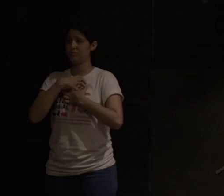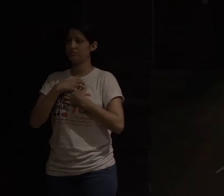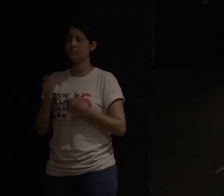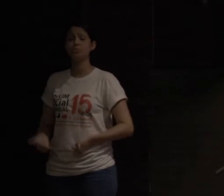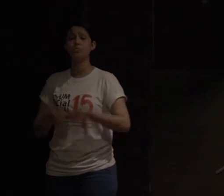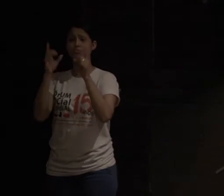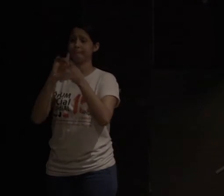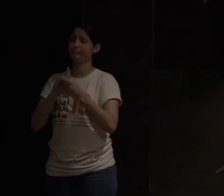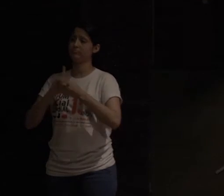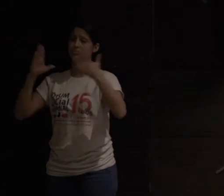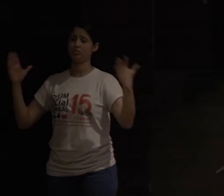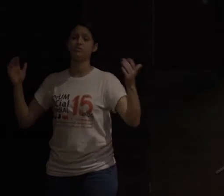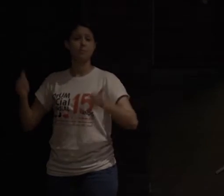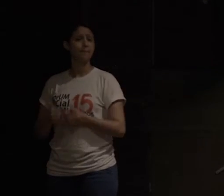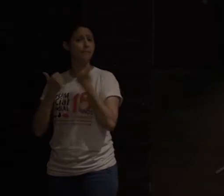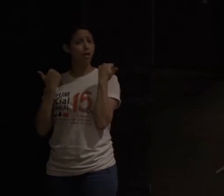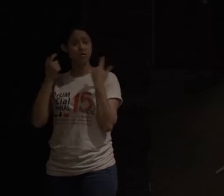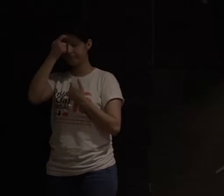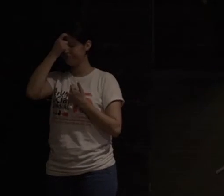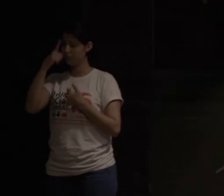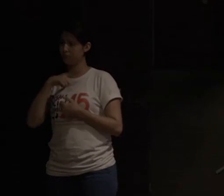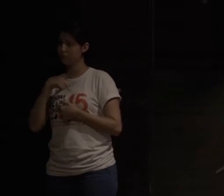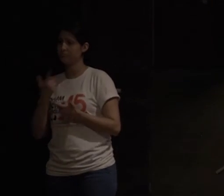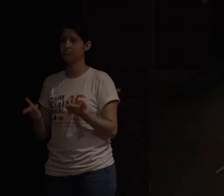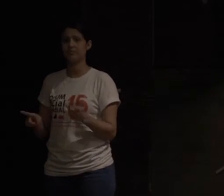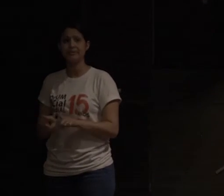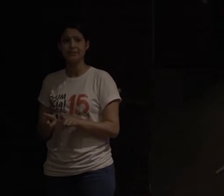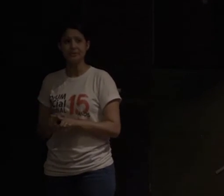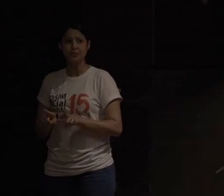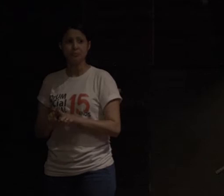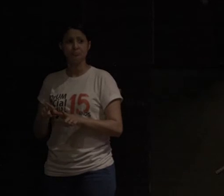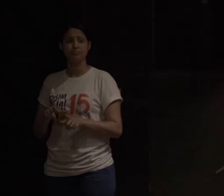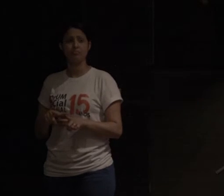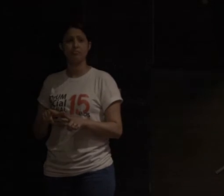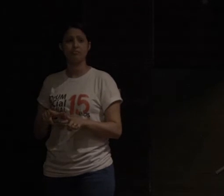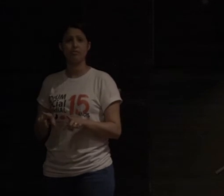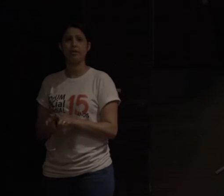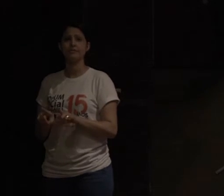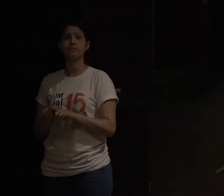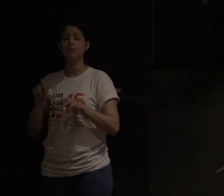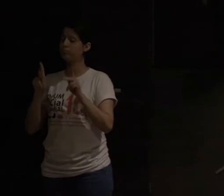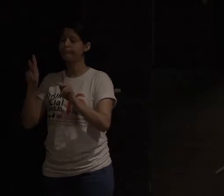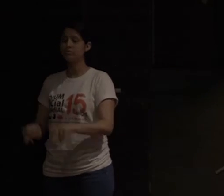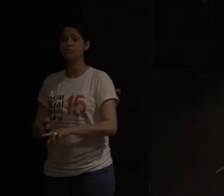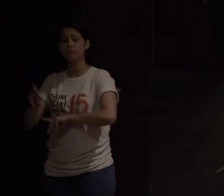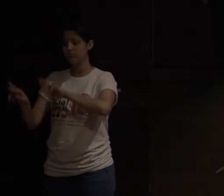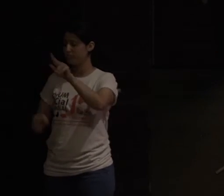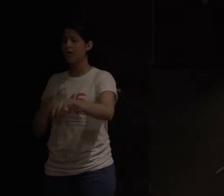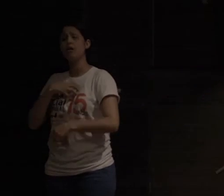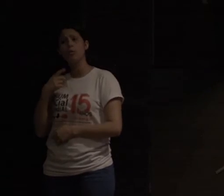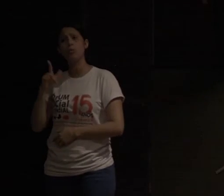democracia. Uma democracia de consenso, uma democracia de rotação, o mandar obedecendo dos zapatistas. Há outras